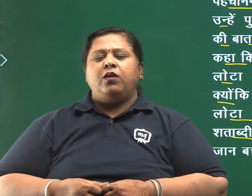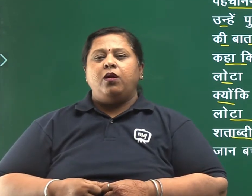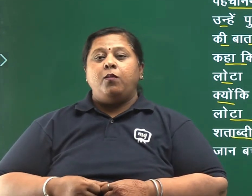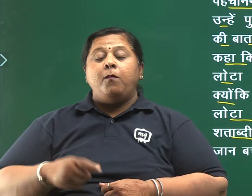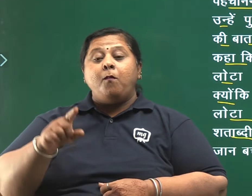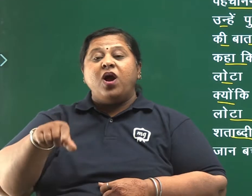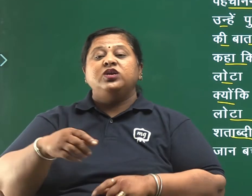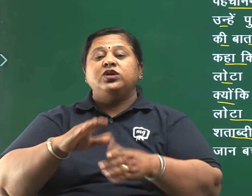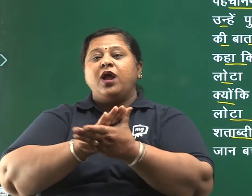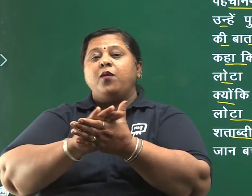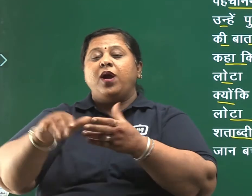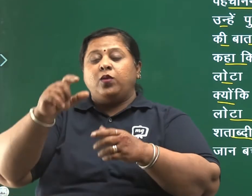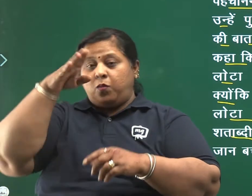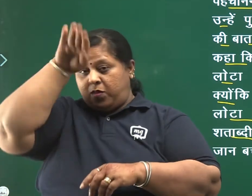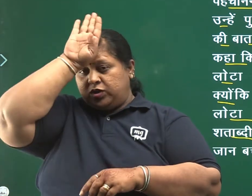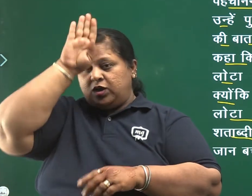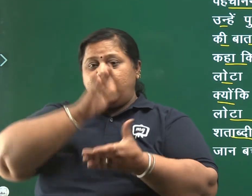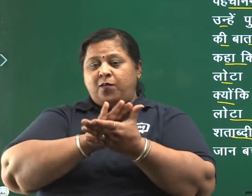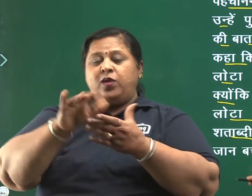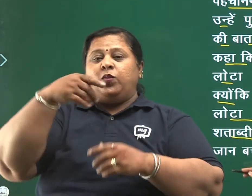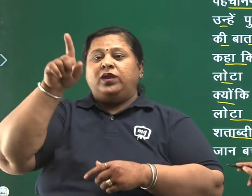बादशाह हुमायूं की